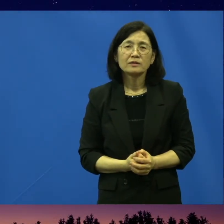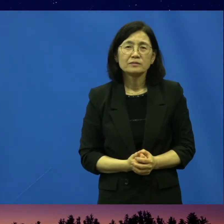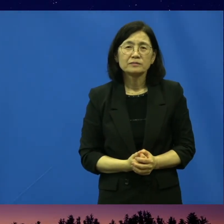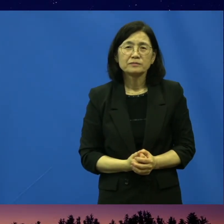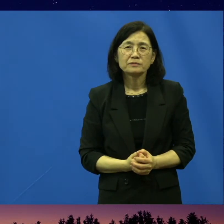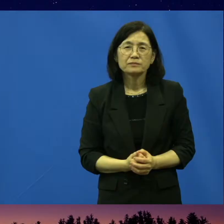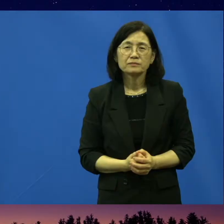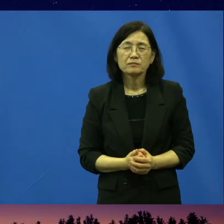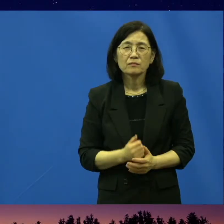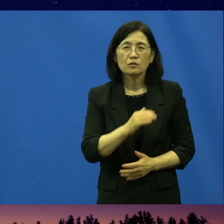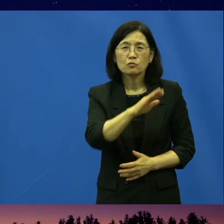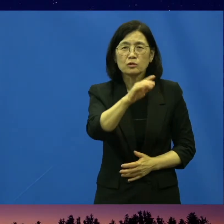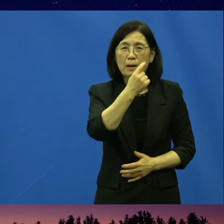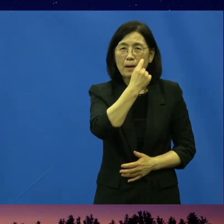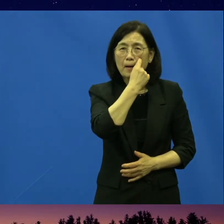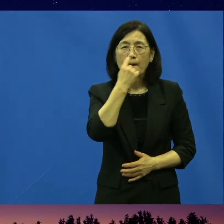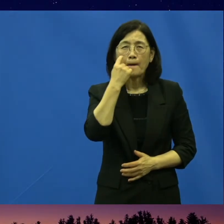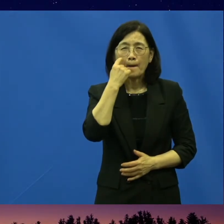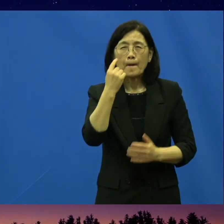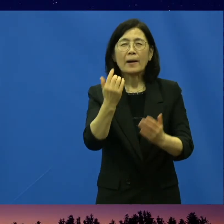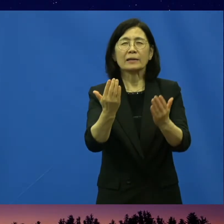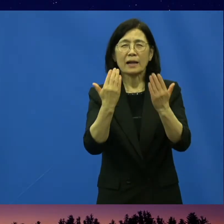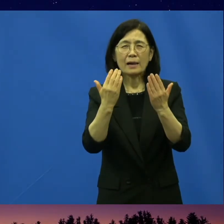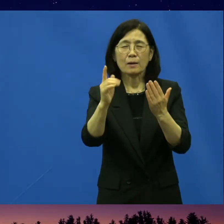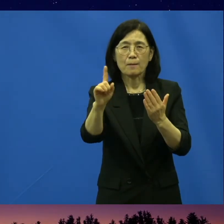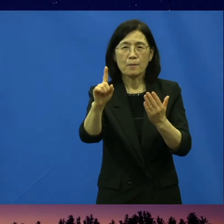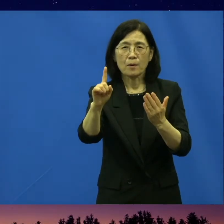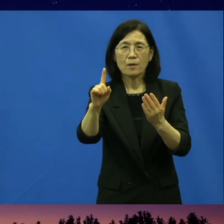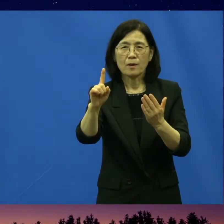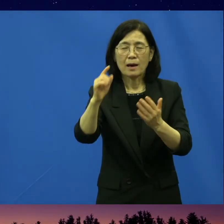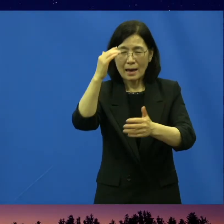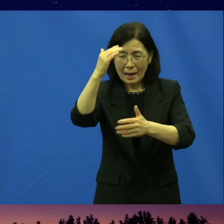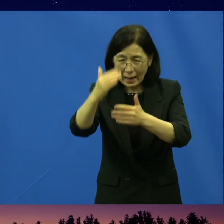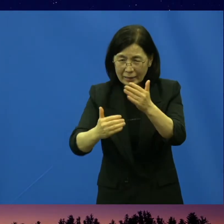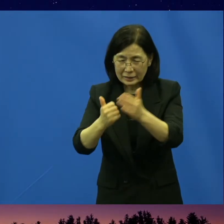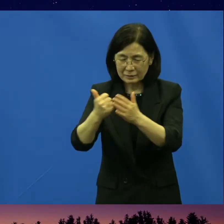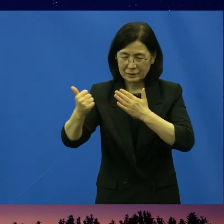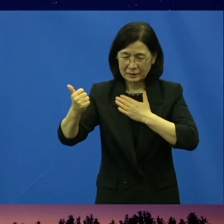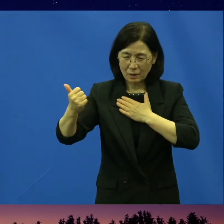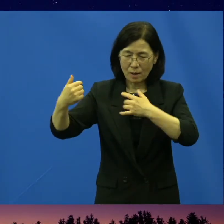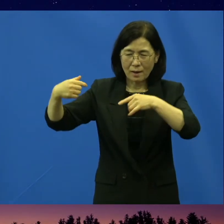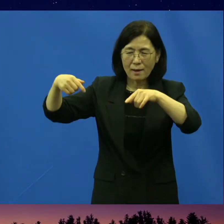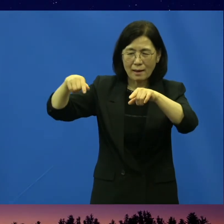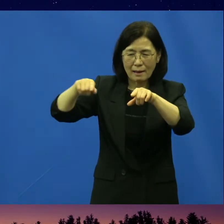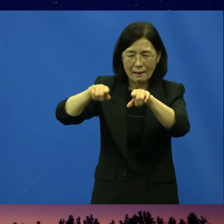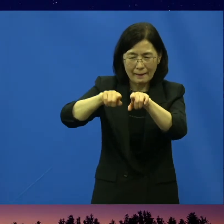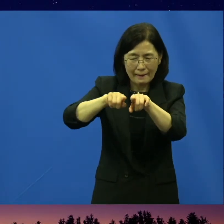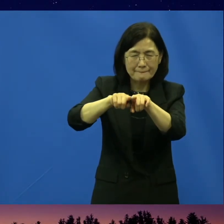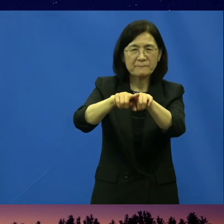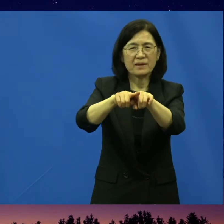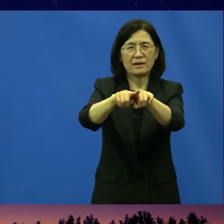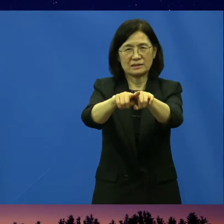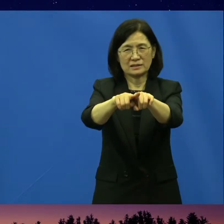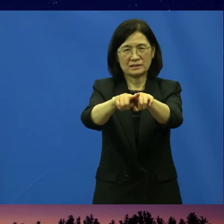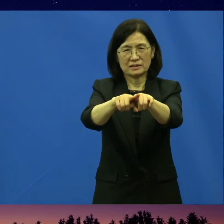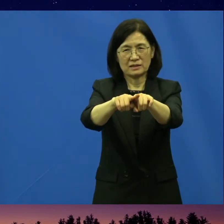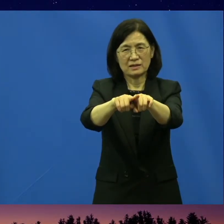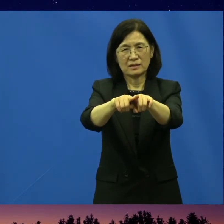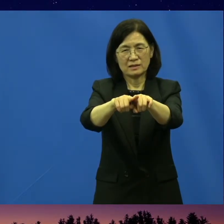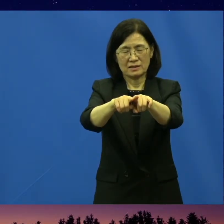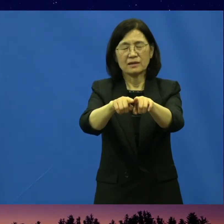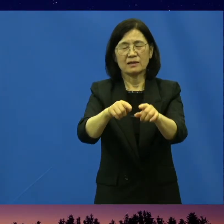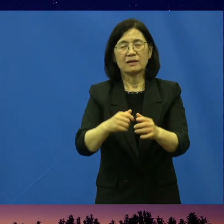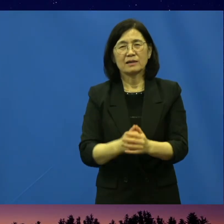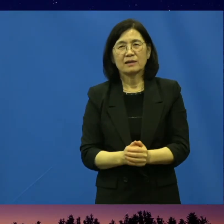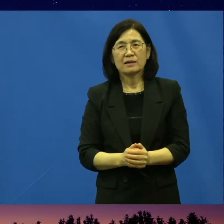우리가 확인할 것은 딱 하나죠. 하나님이 나와 함께 하신다. 그 오늘 이 본문 속에서 계속 그